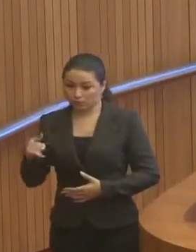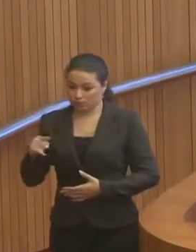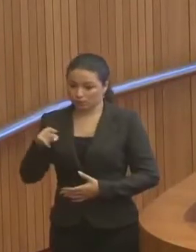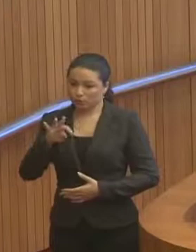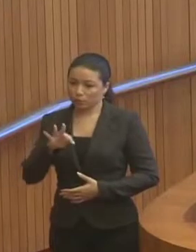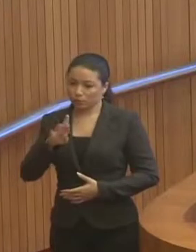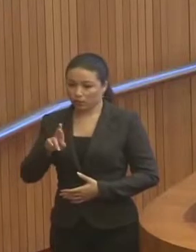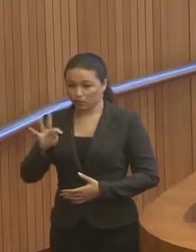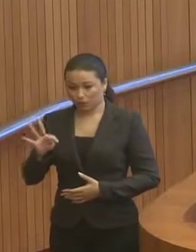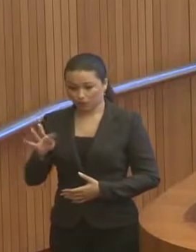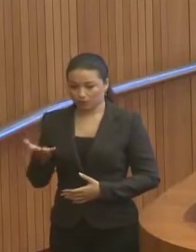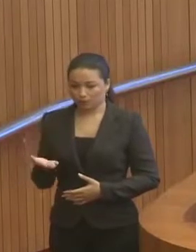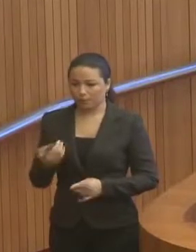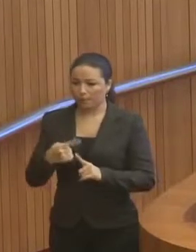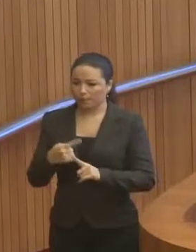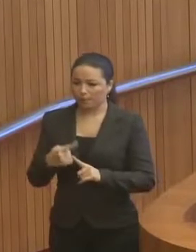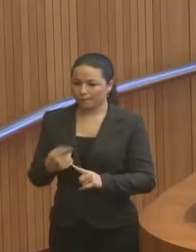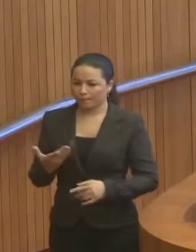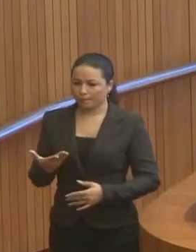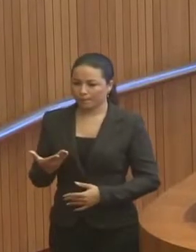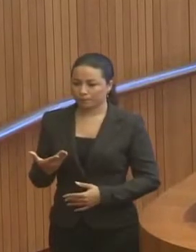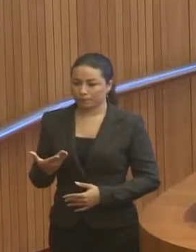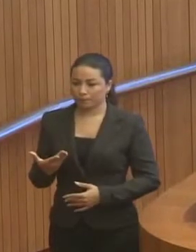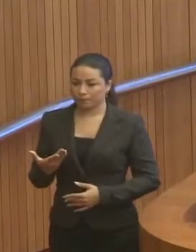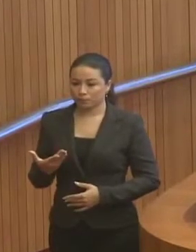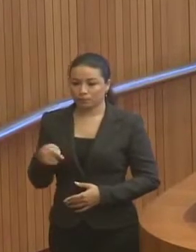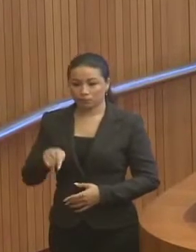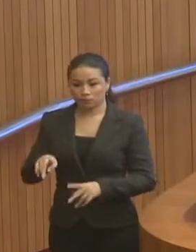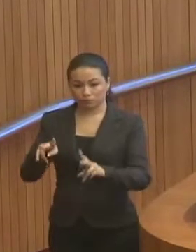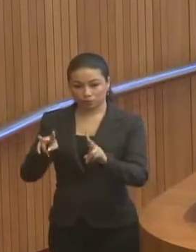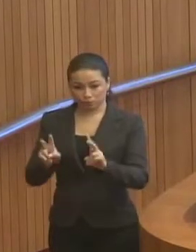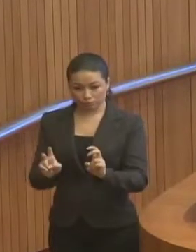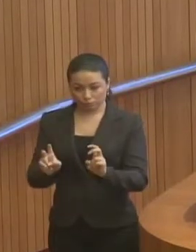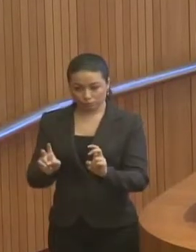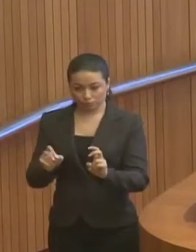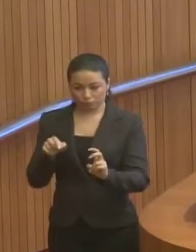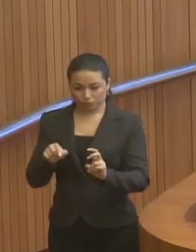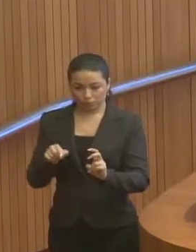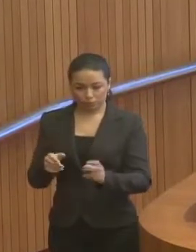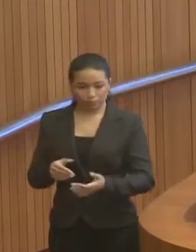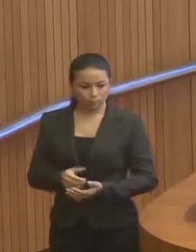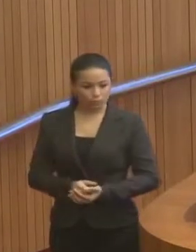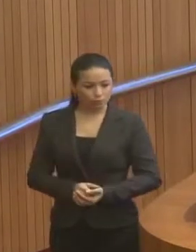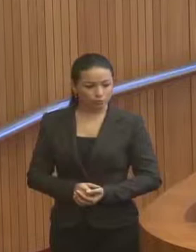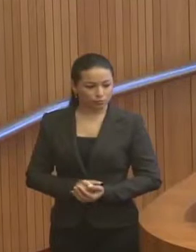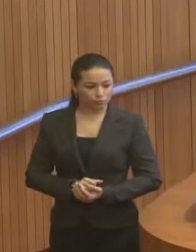TRT. Isto porque, nos casos